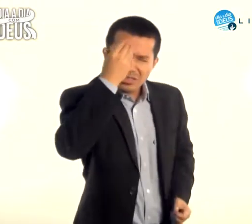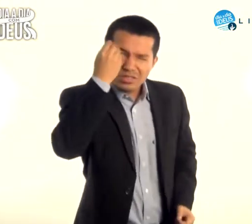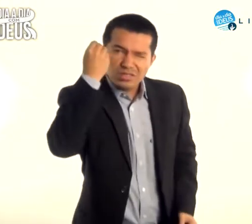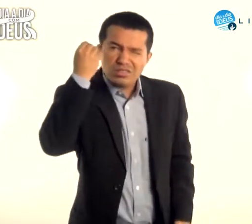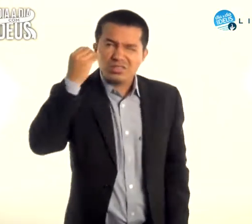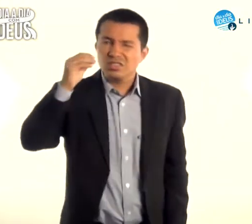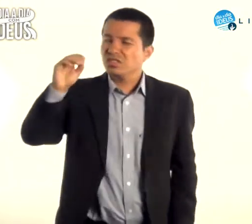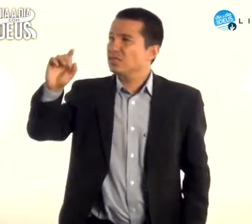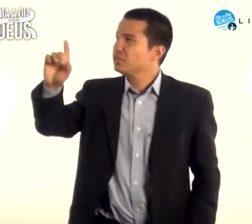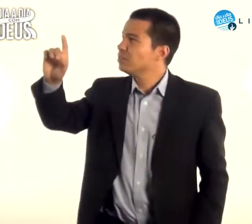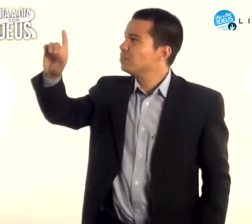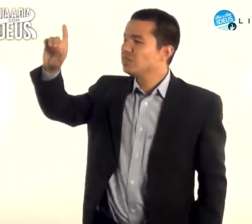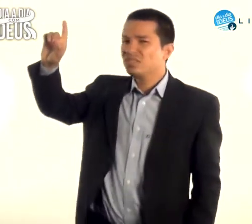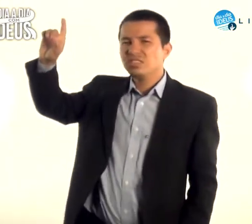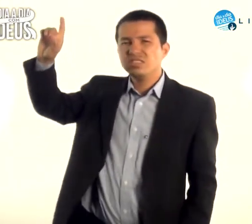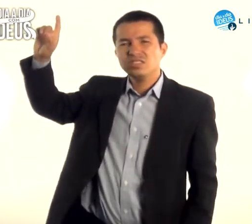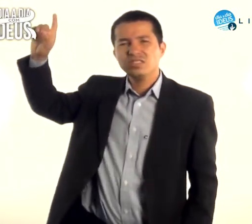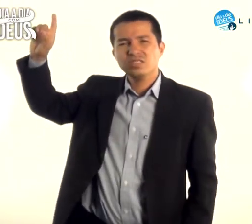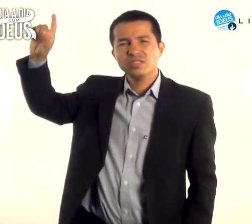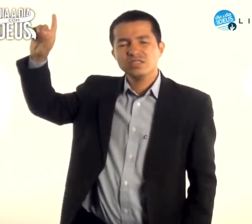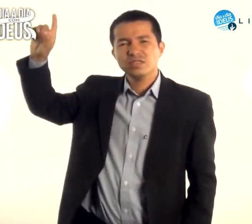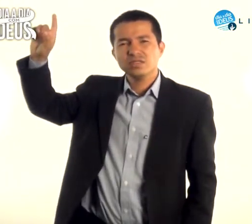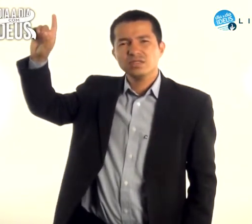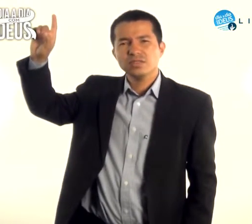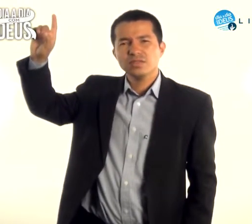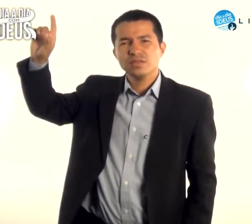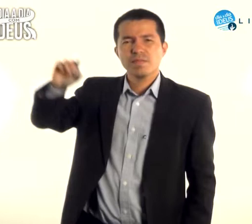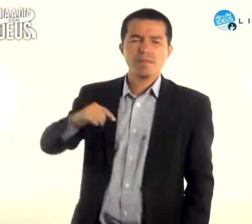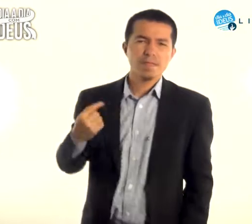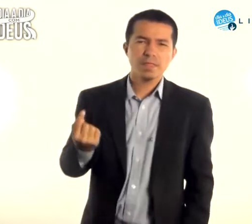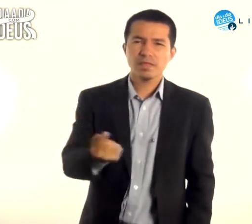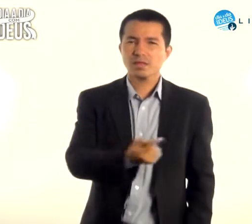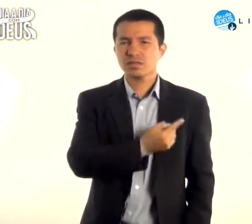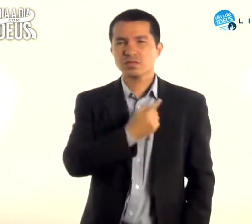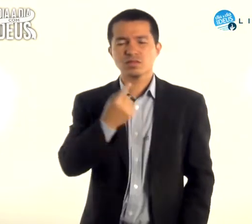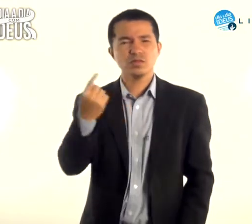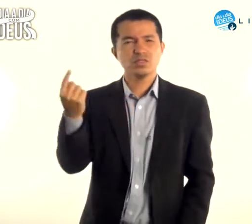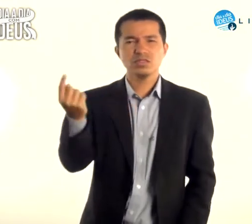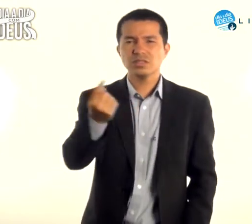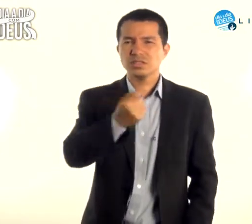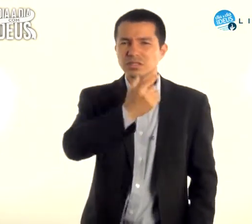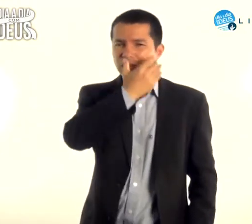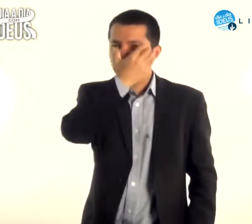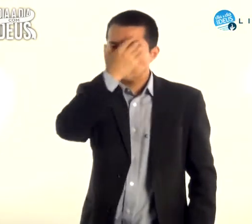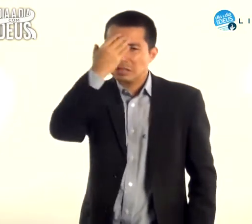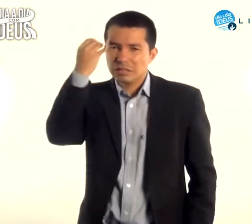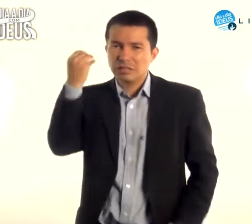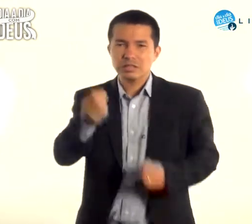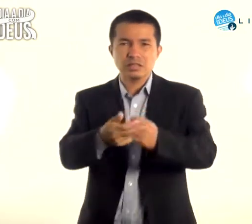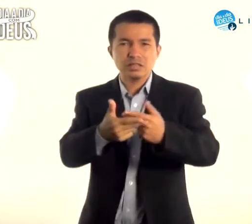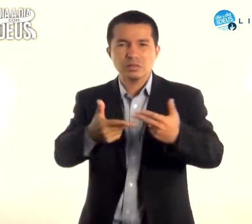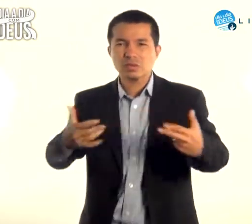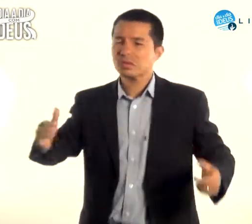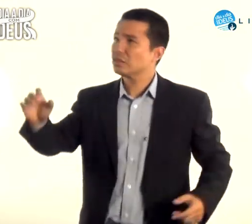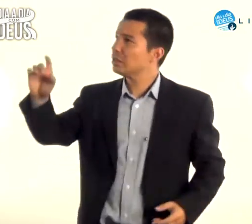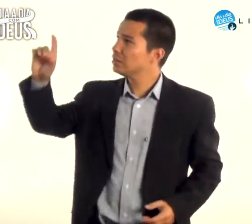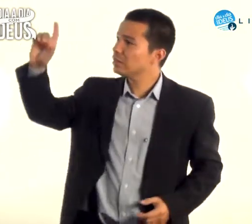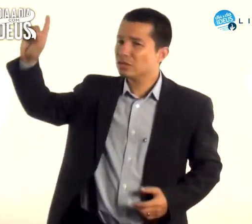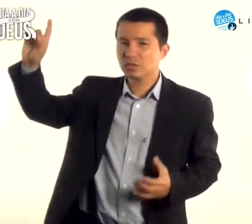ficando à margem dos verdadeiros prazeres e alegrias da vida, que Deus tem para mim e para você. E assim vai a nossa